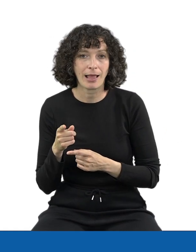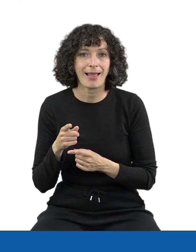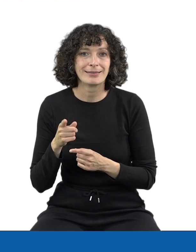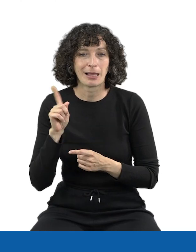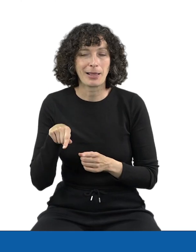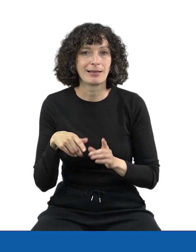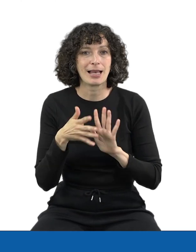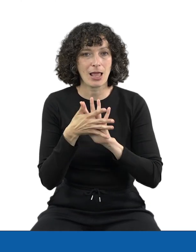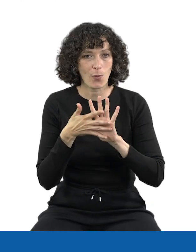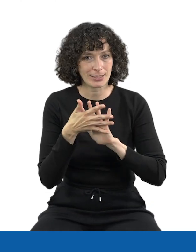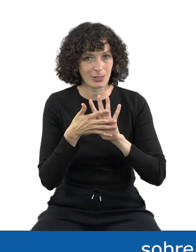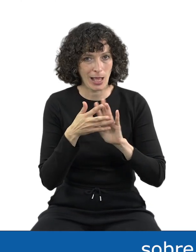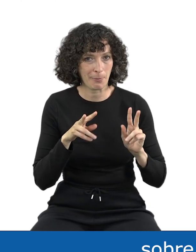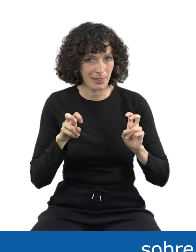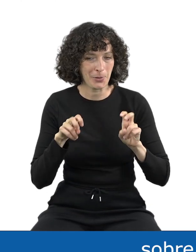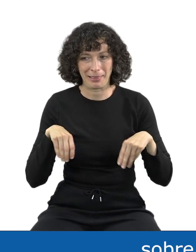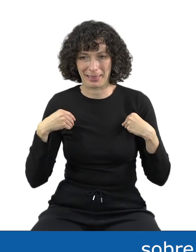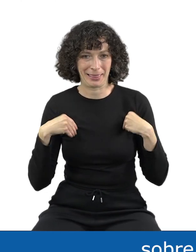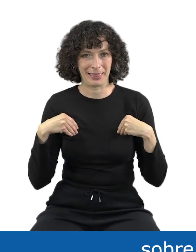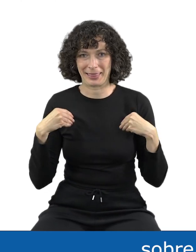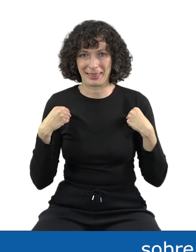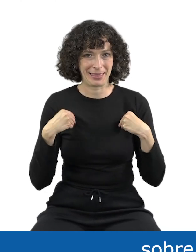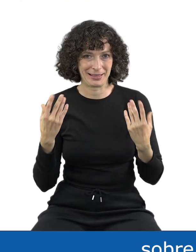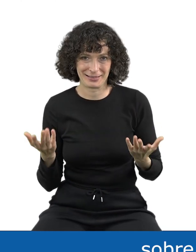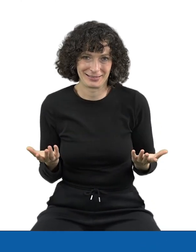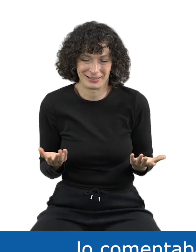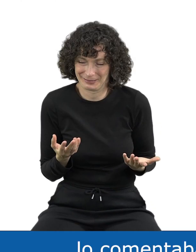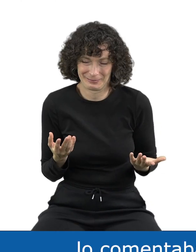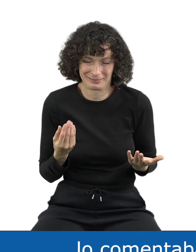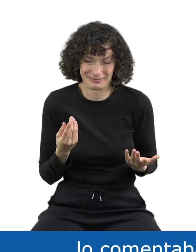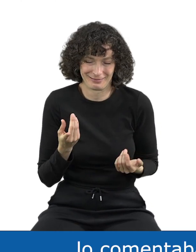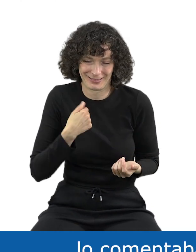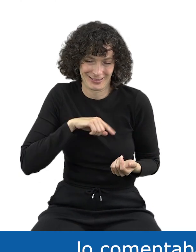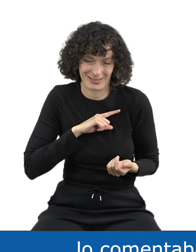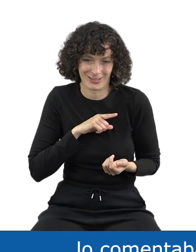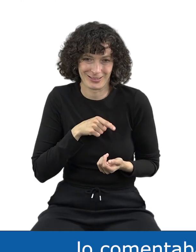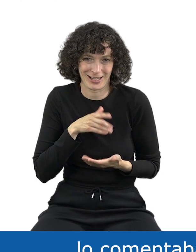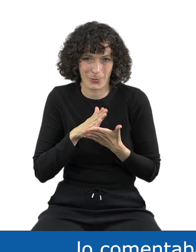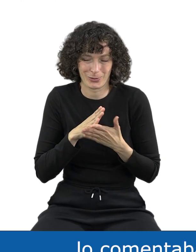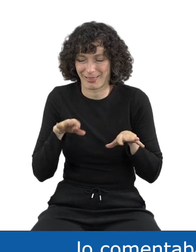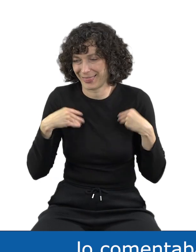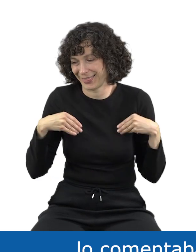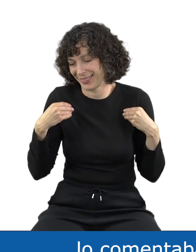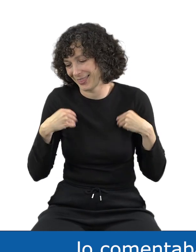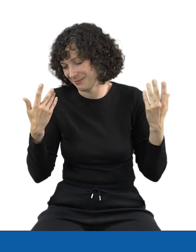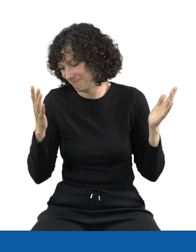además la lengua de signos, bueno, pues es, sobre todo al principio es muy divertida, ¿no? Lo comentaba, la verdad es que nos lo pasamos también muy